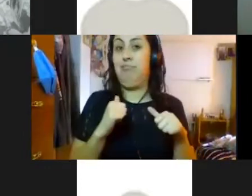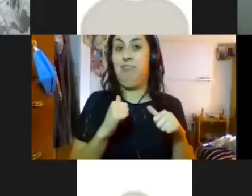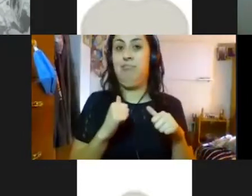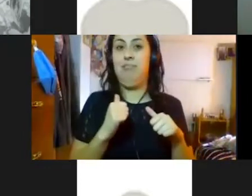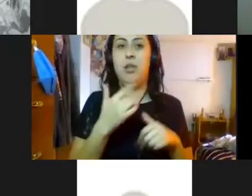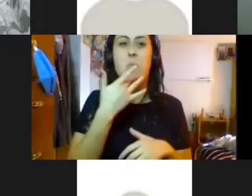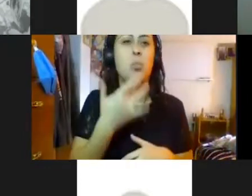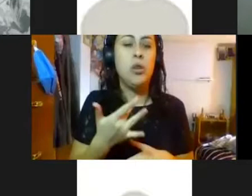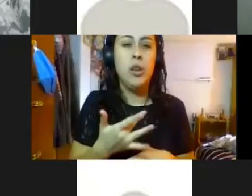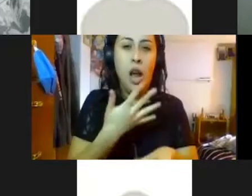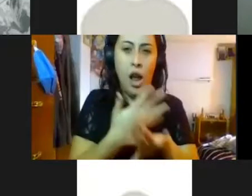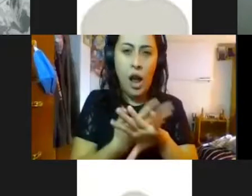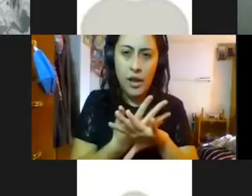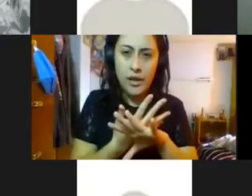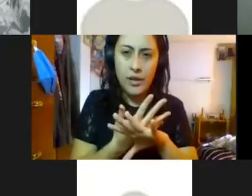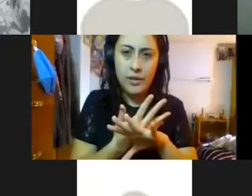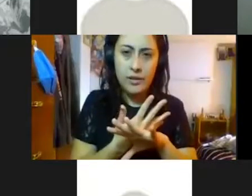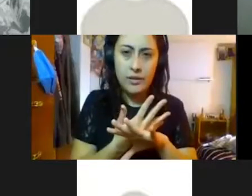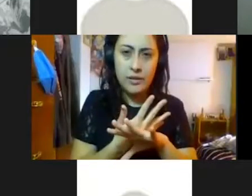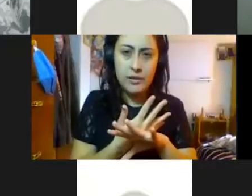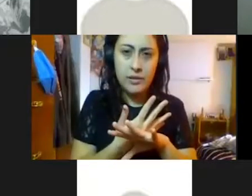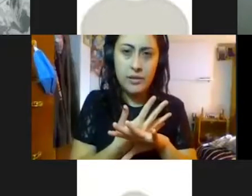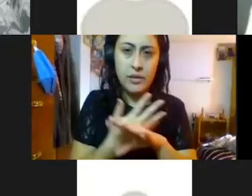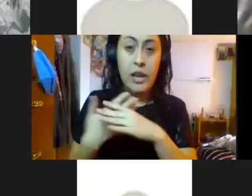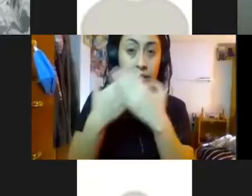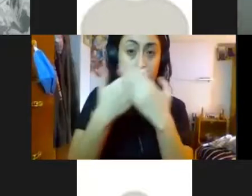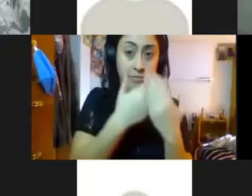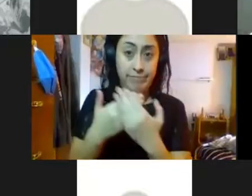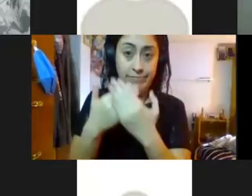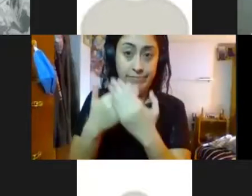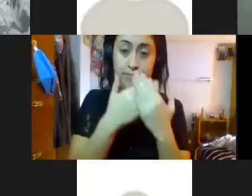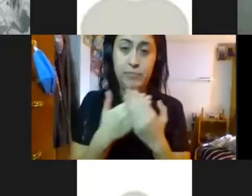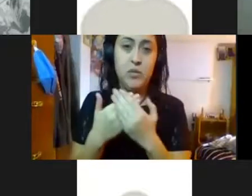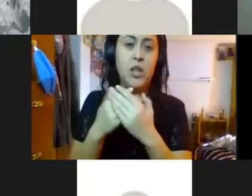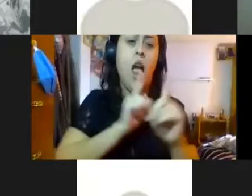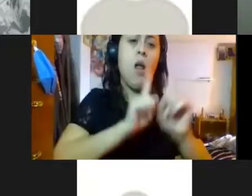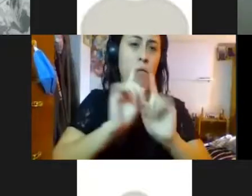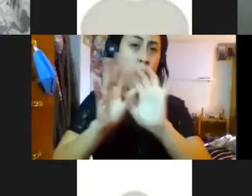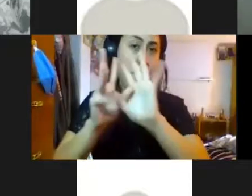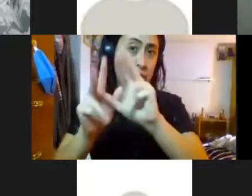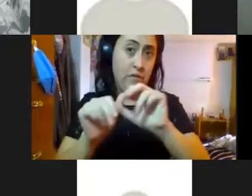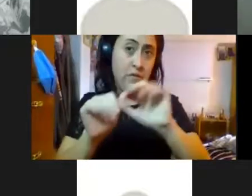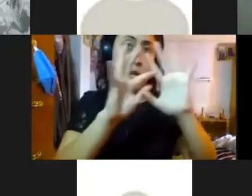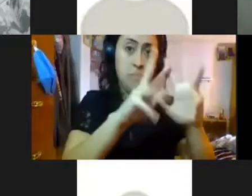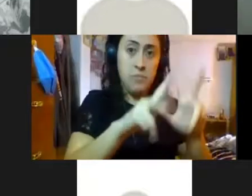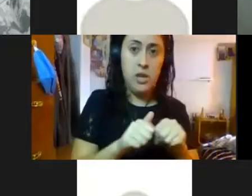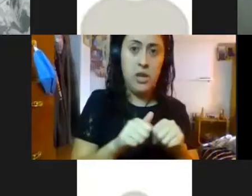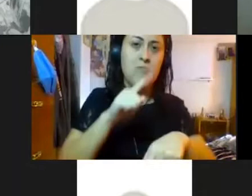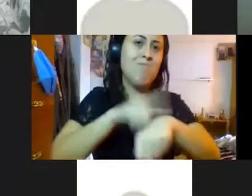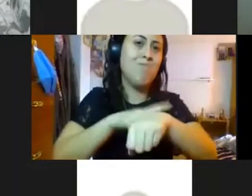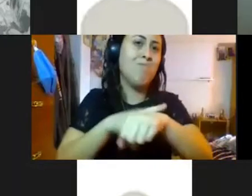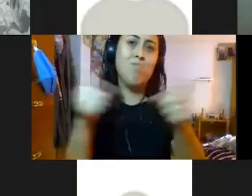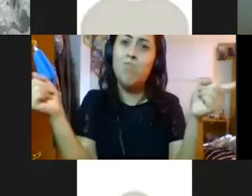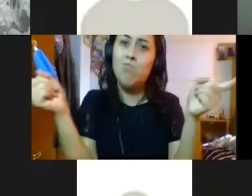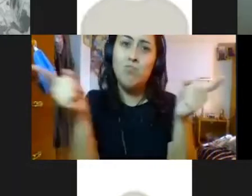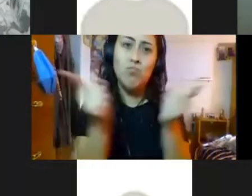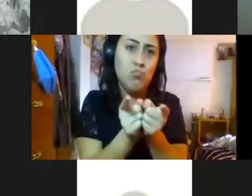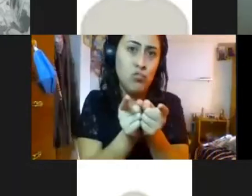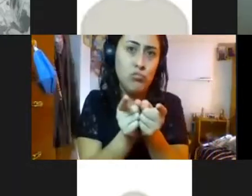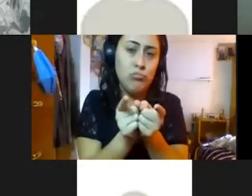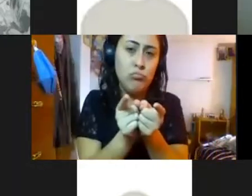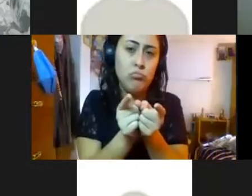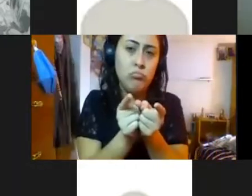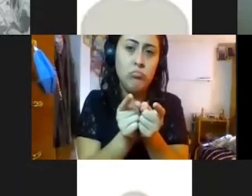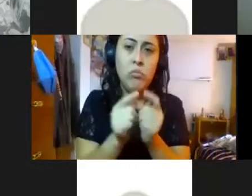una cantidad de estudiantes y de familias que nos acompañan por periodos cortos. Hay familias que